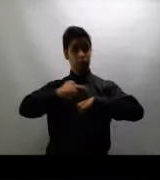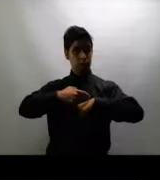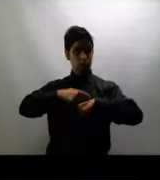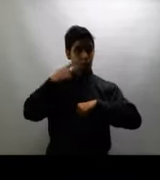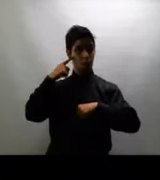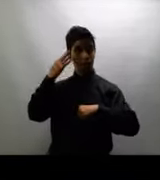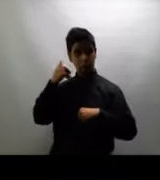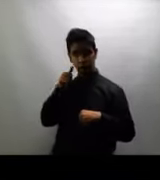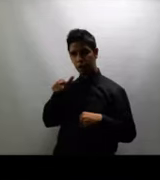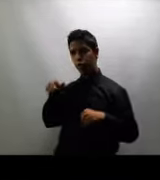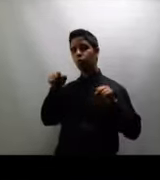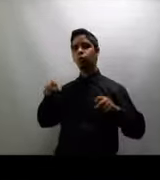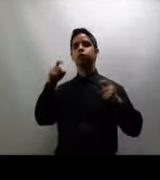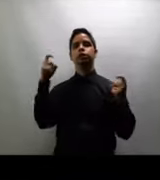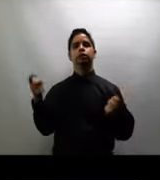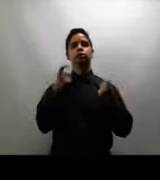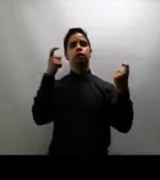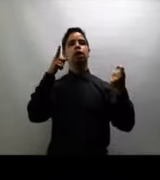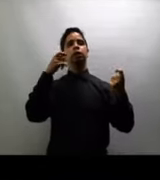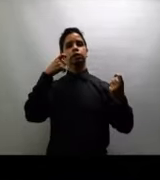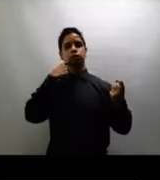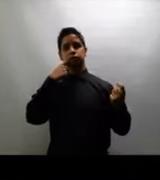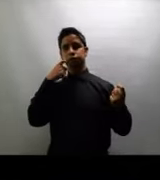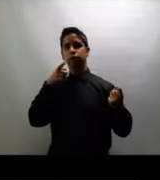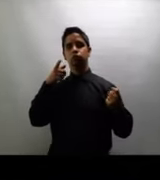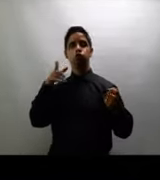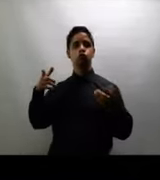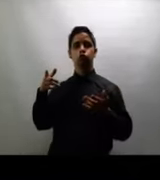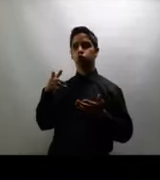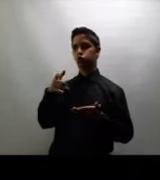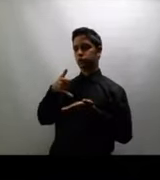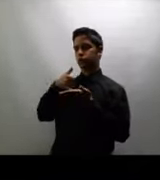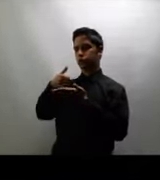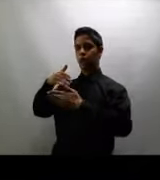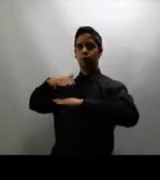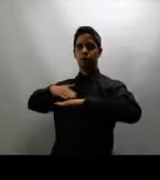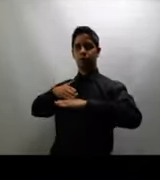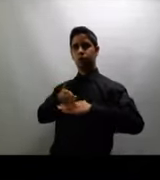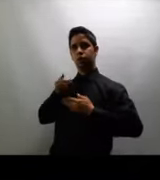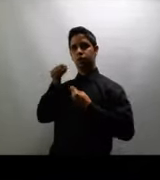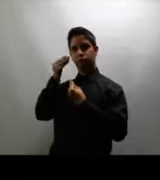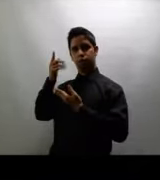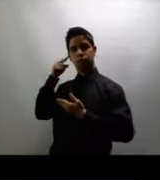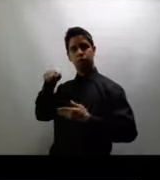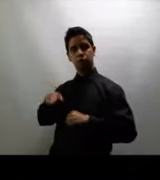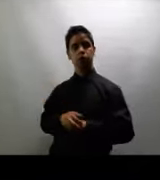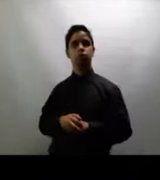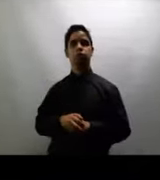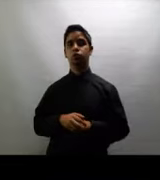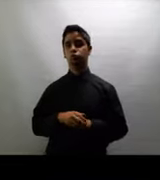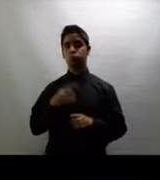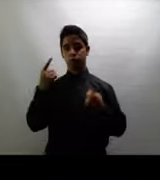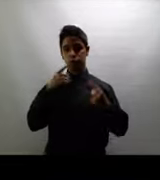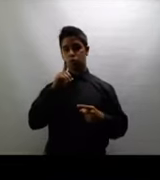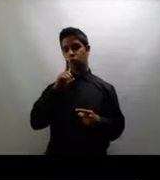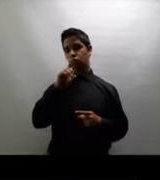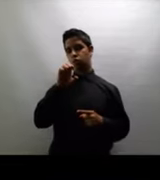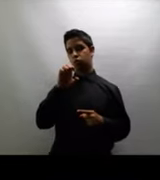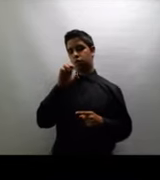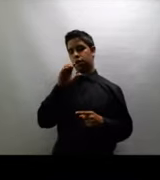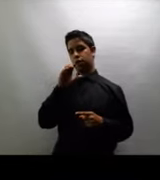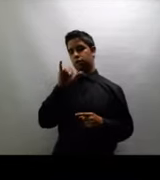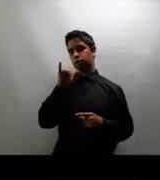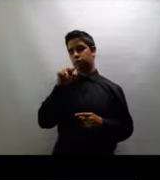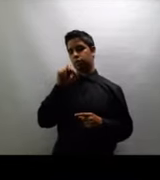la celebración de una nominación al Grammy. Qué chévere. Qué bueno. Yo entiendo que Decimanía ha hecho un trabajo